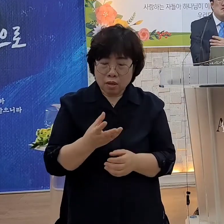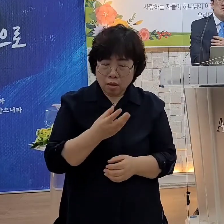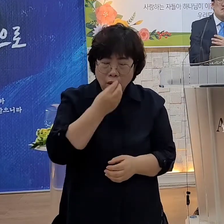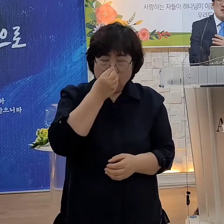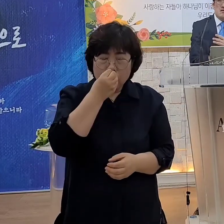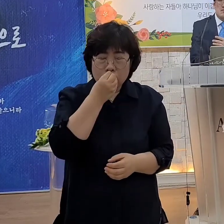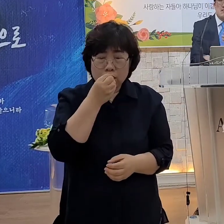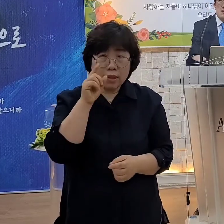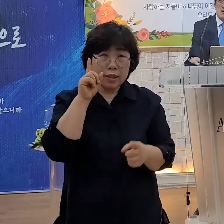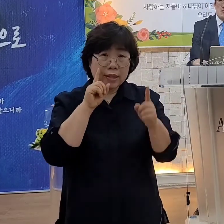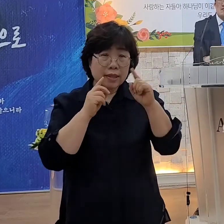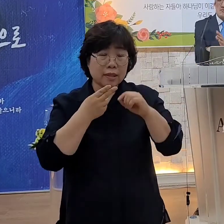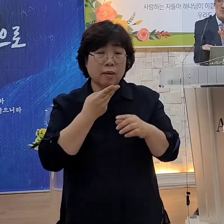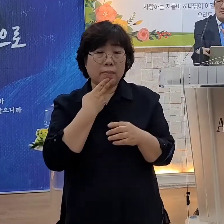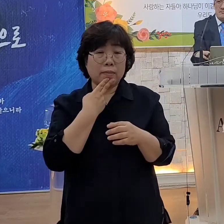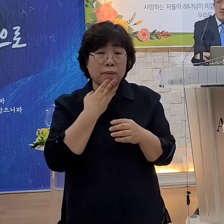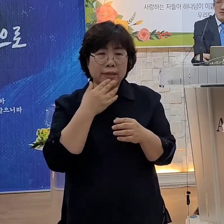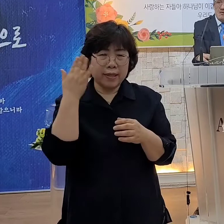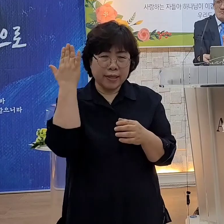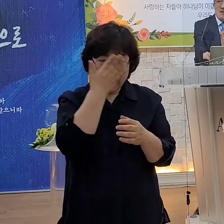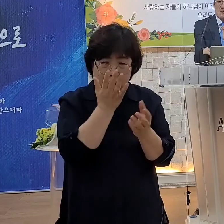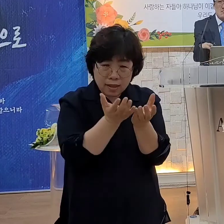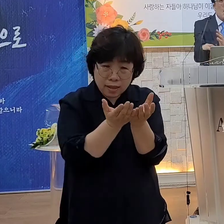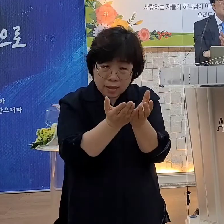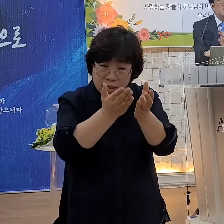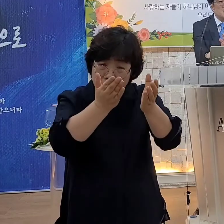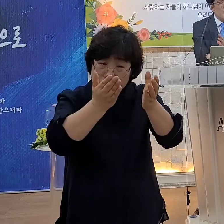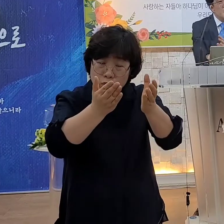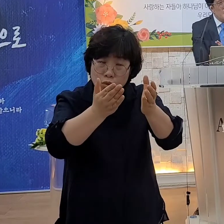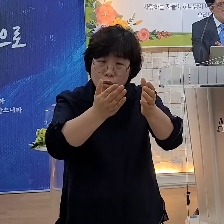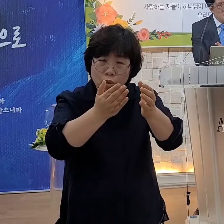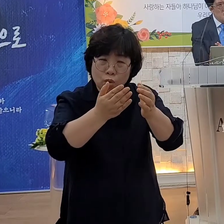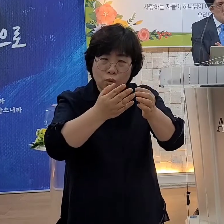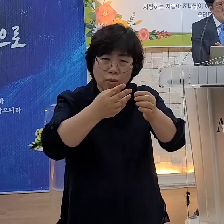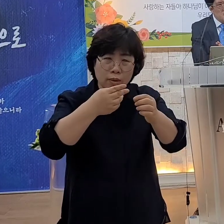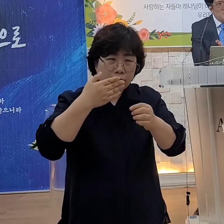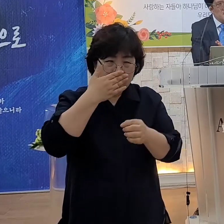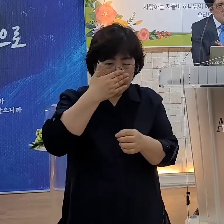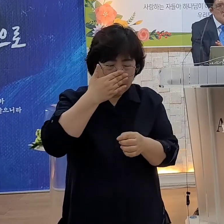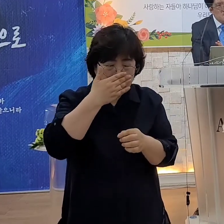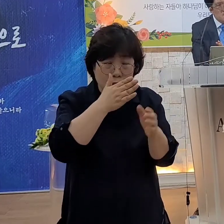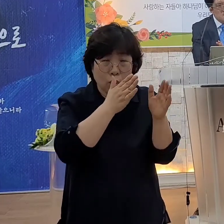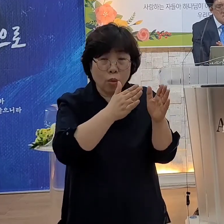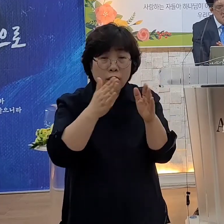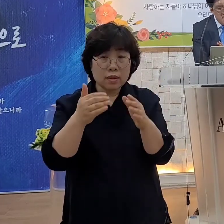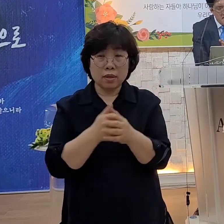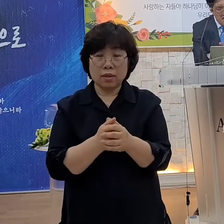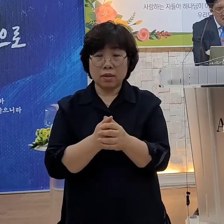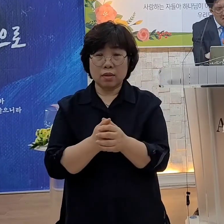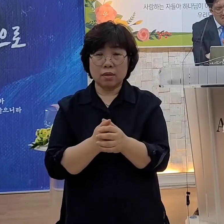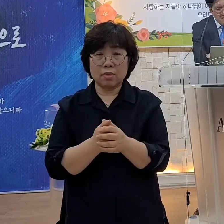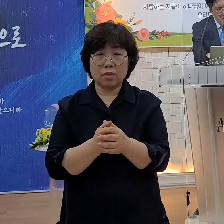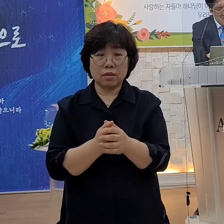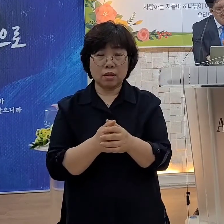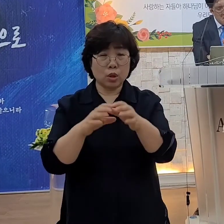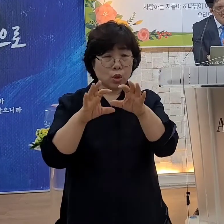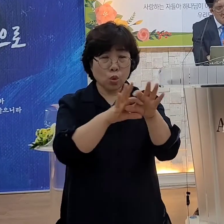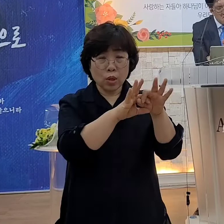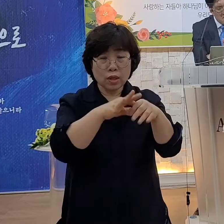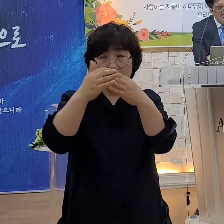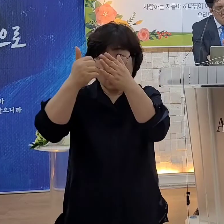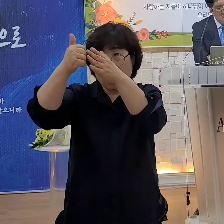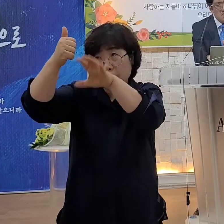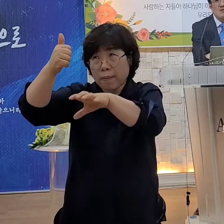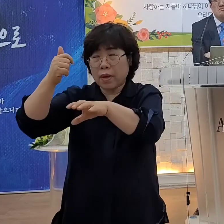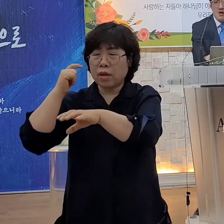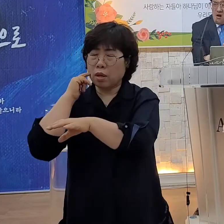없는 이런 깨끗한 그릇으로 우리가 다듬어져 가게 하기 위한. 그래서 뭘 세우시려고요? 하나님 앞에